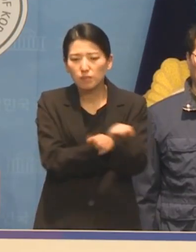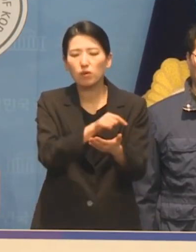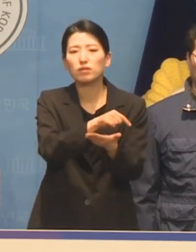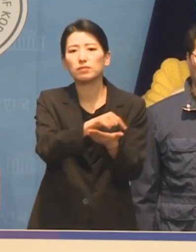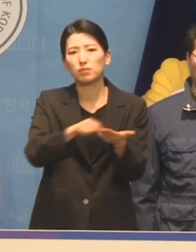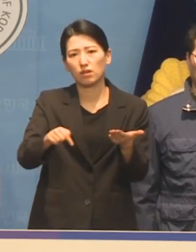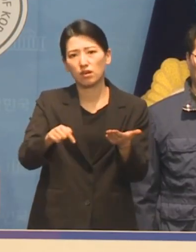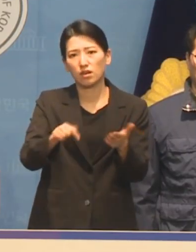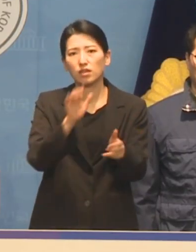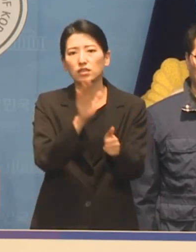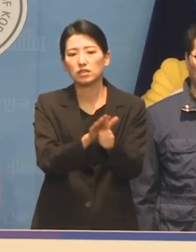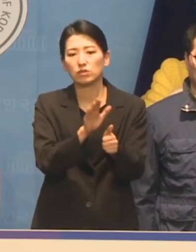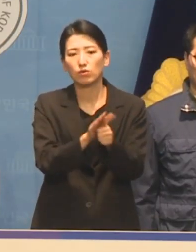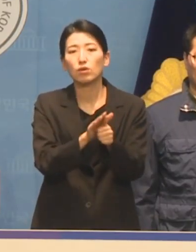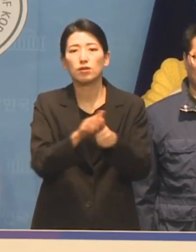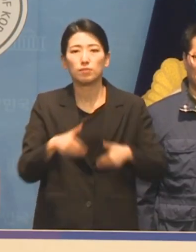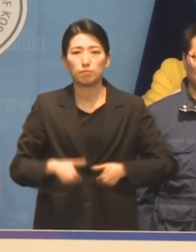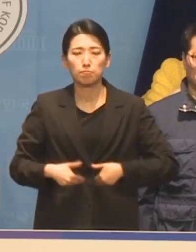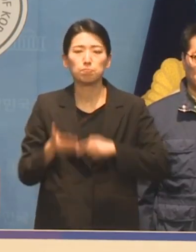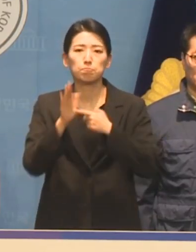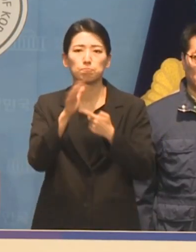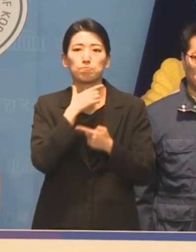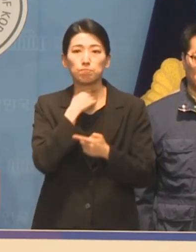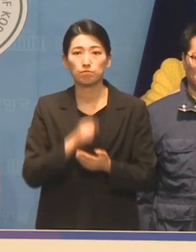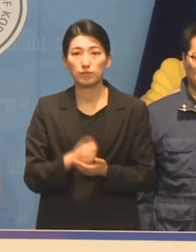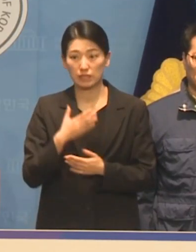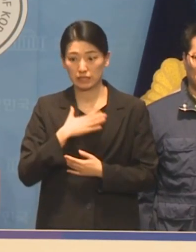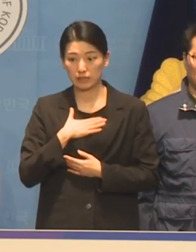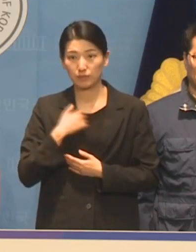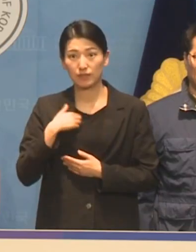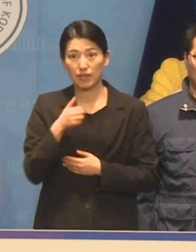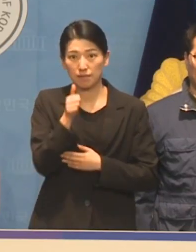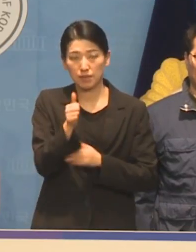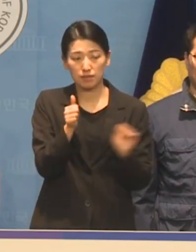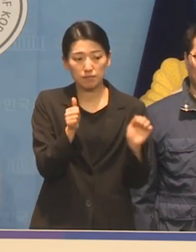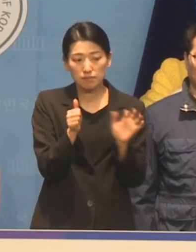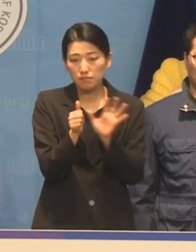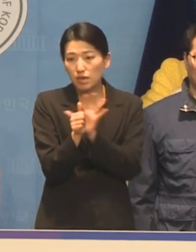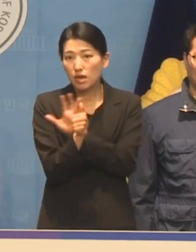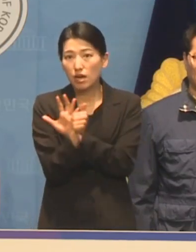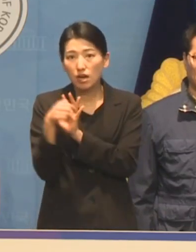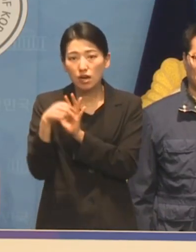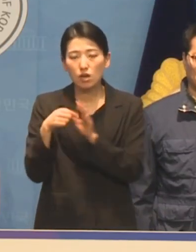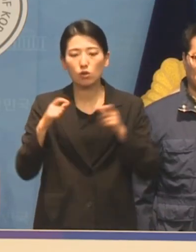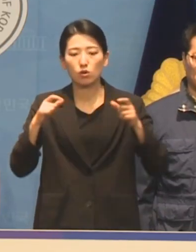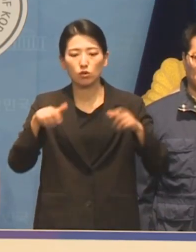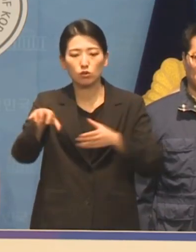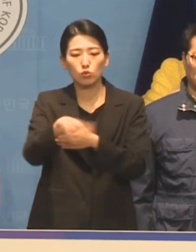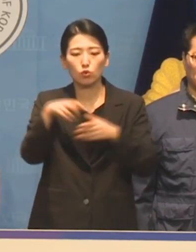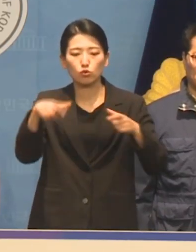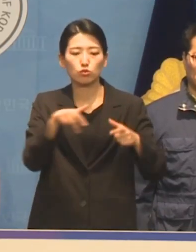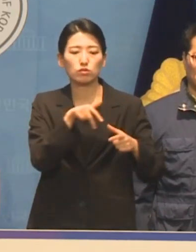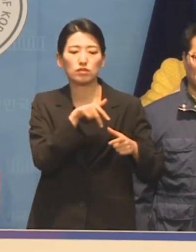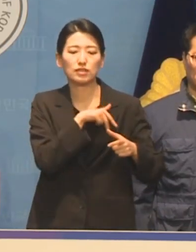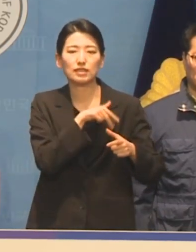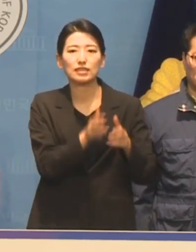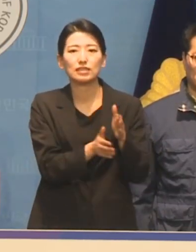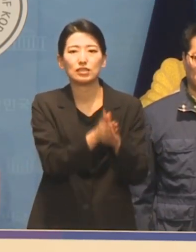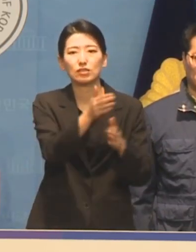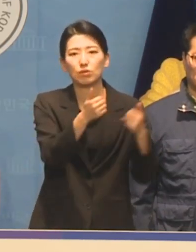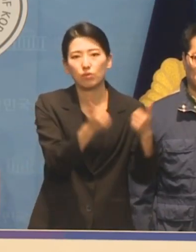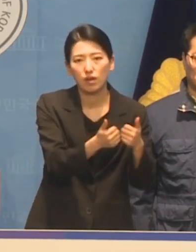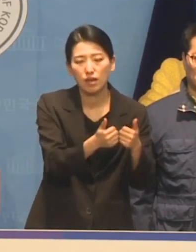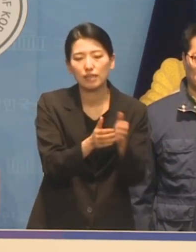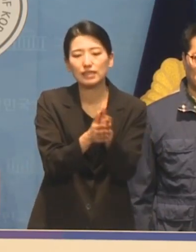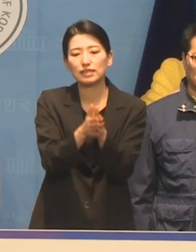기자회견을 하겠습니다. 지금 제 곁에 계신 분들은 종로구의 의원님들, 그리고 종로구 시의원,